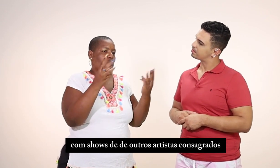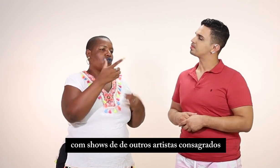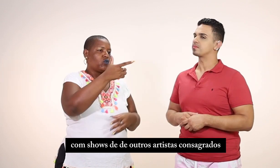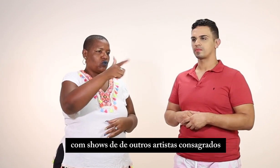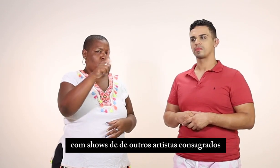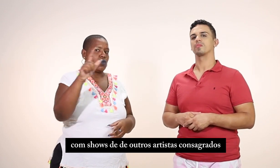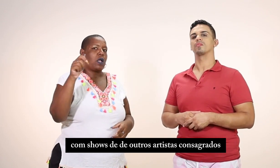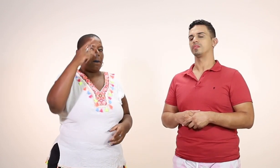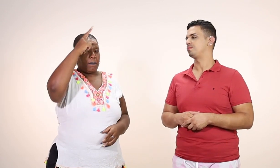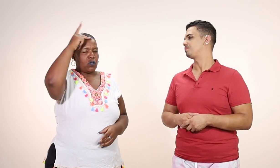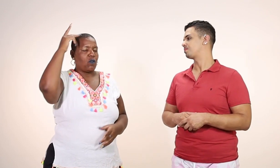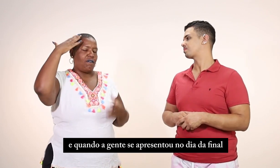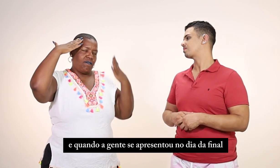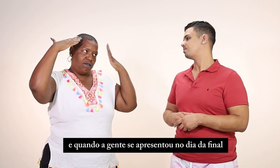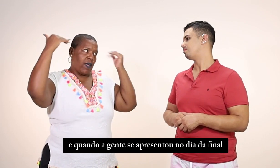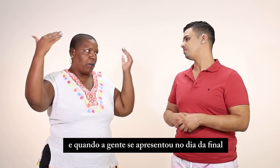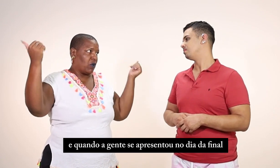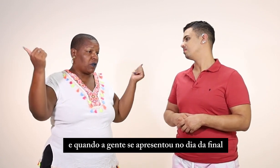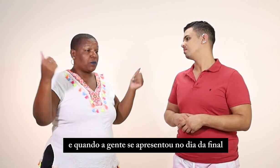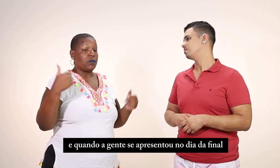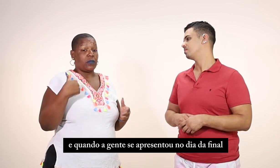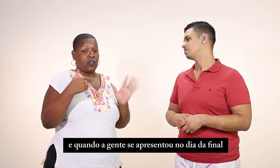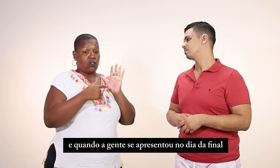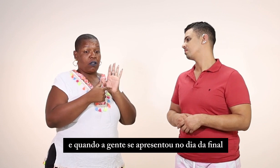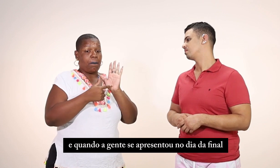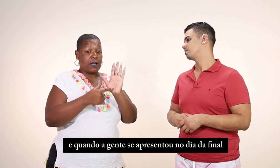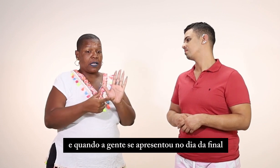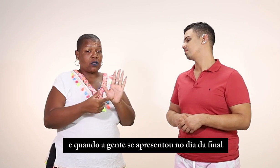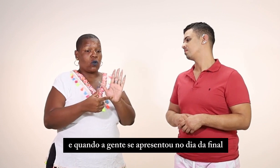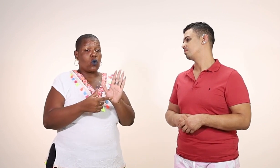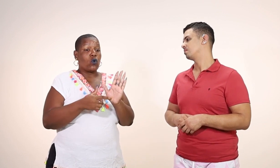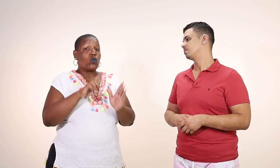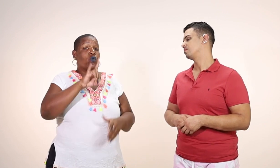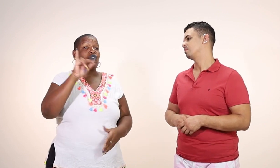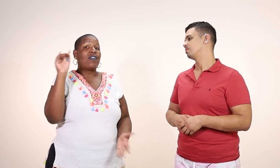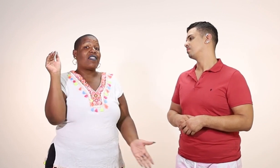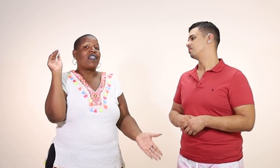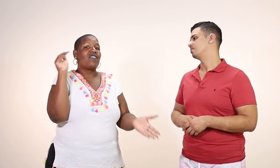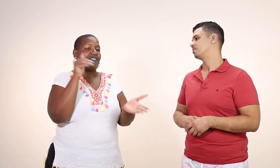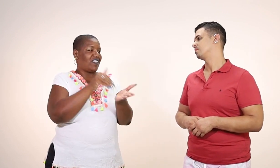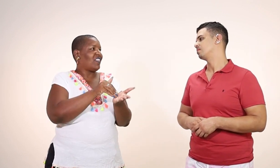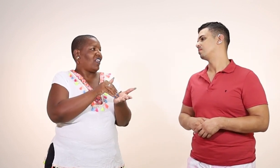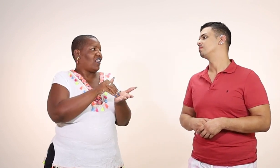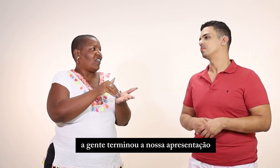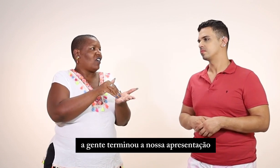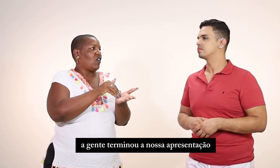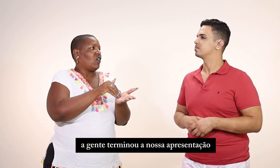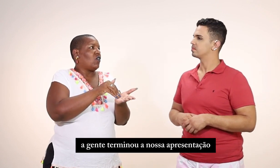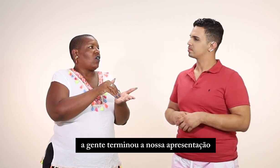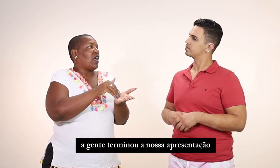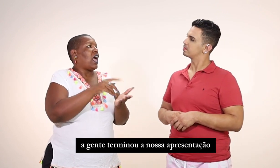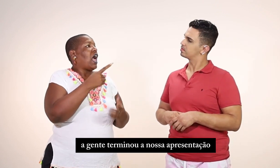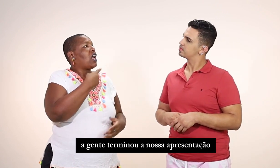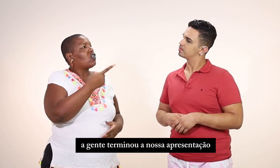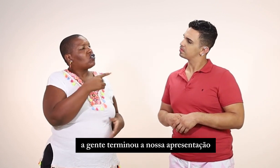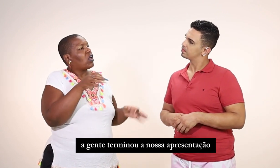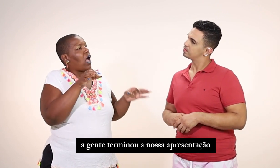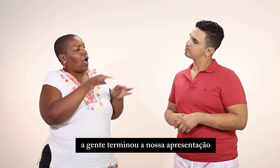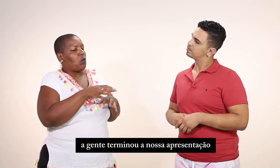artistas consagrados. E quando a gente se apresentou no dia da final, a gente terminou a nossa apresentação,